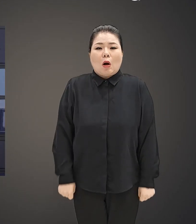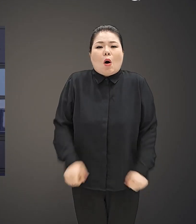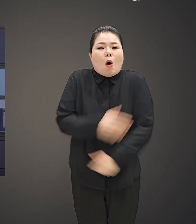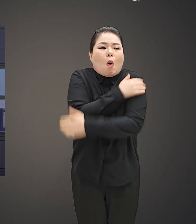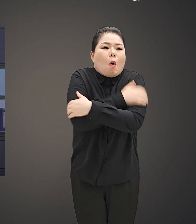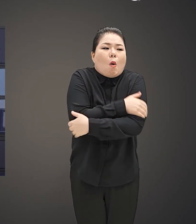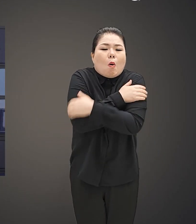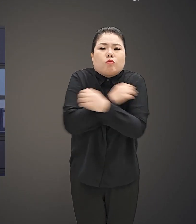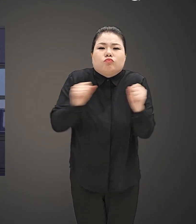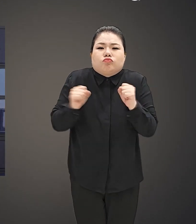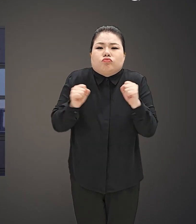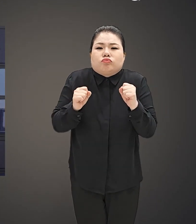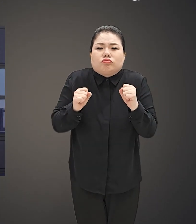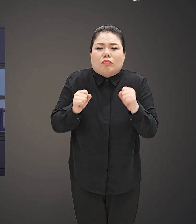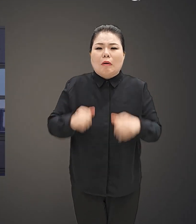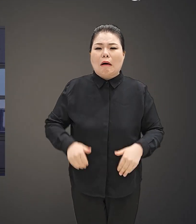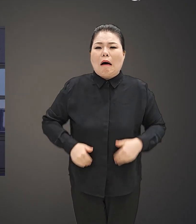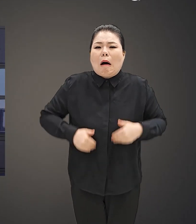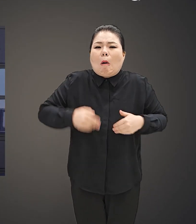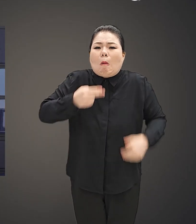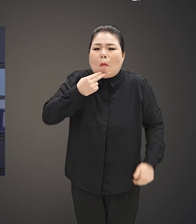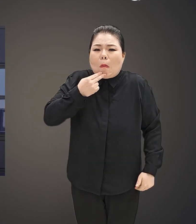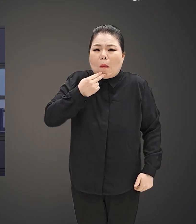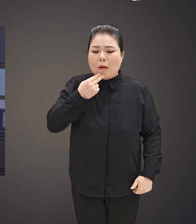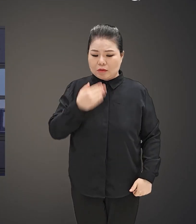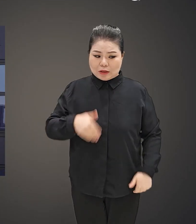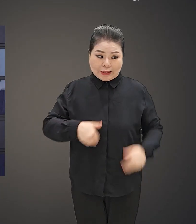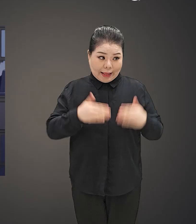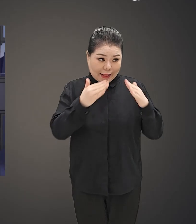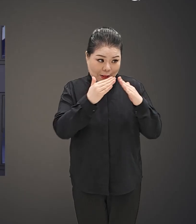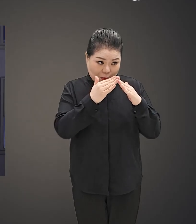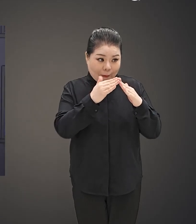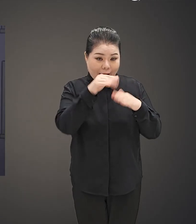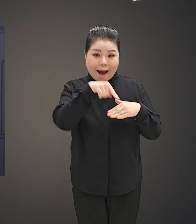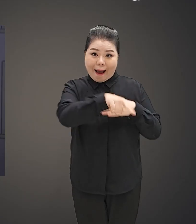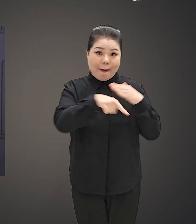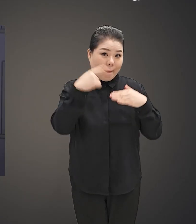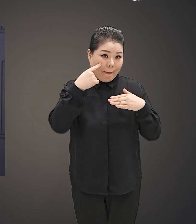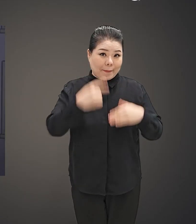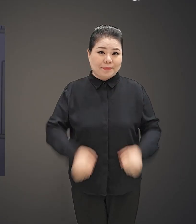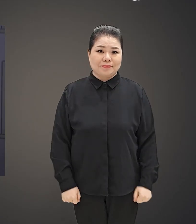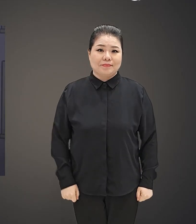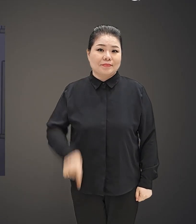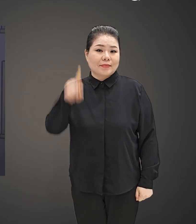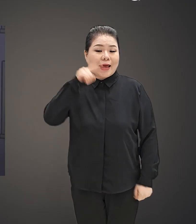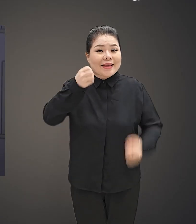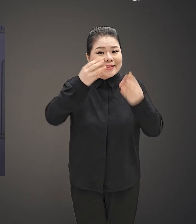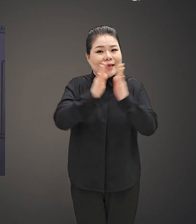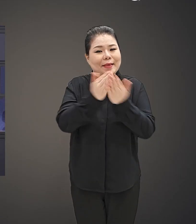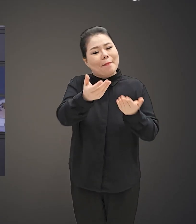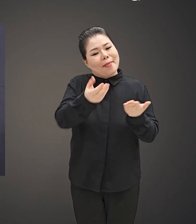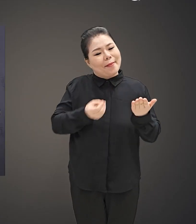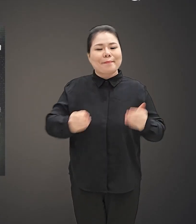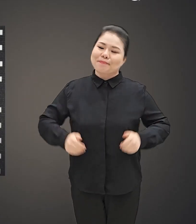추워. 난방이 안 되니 따뜻한 도서관에 가야겠군. 내일 새로운 책을